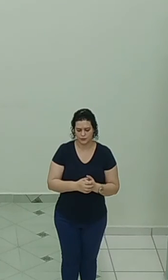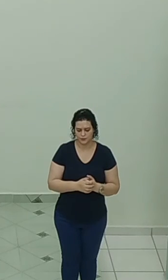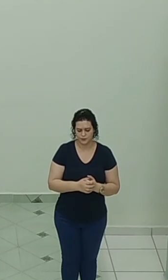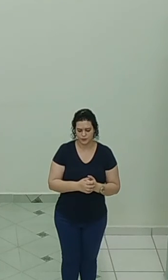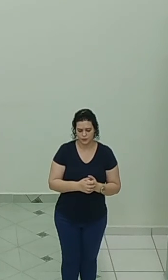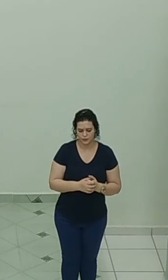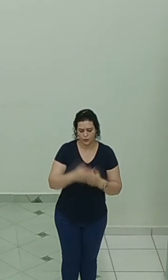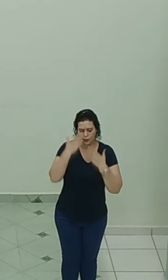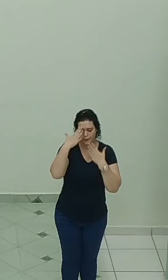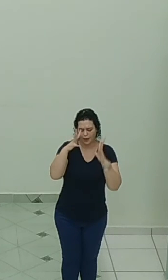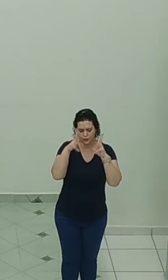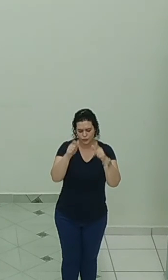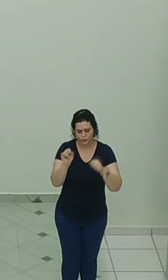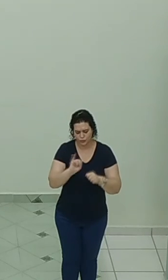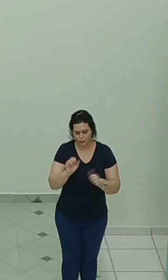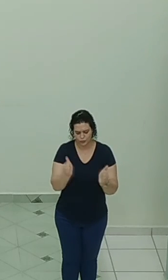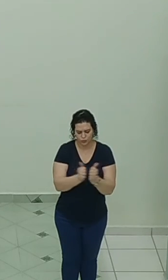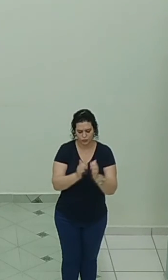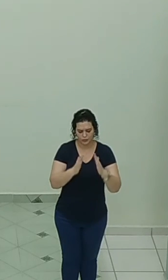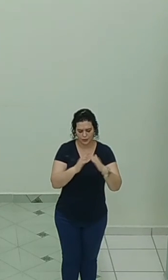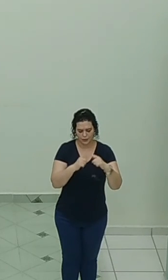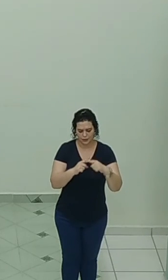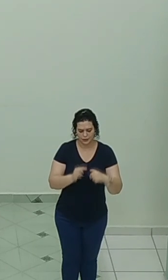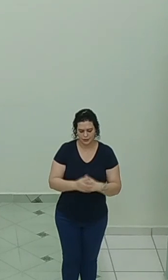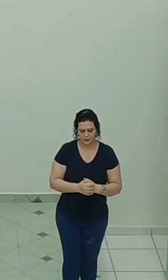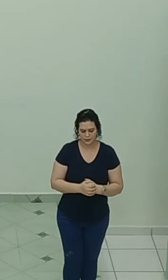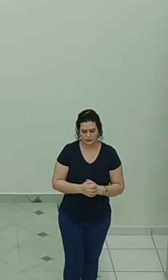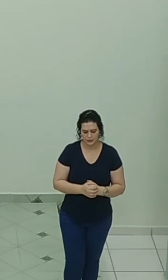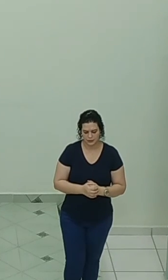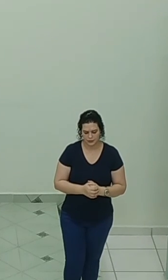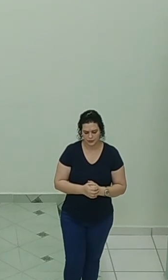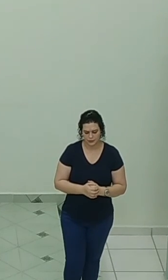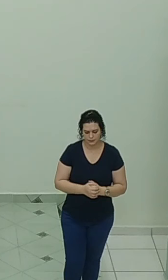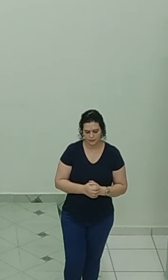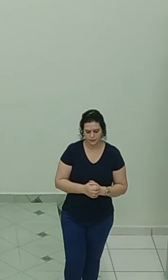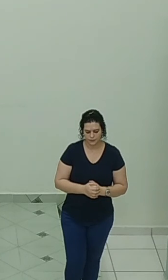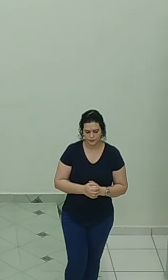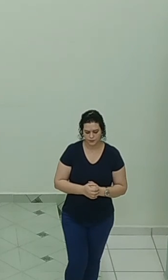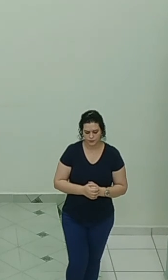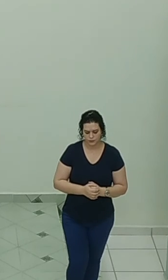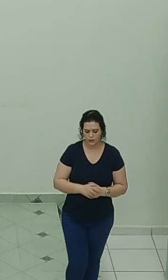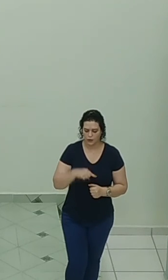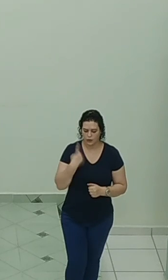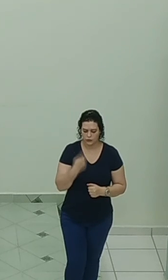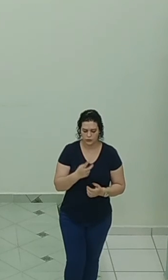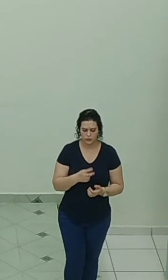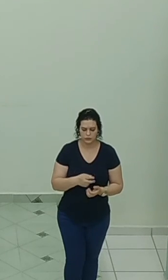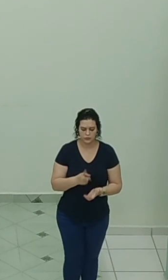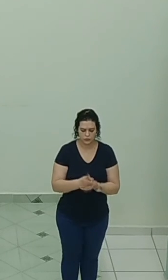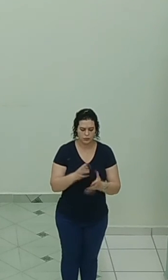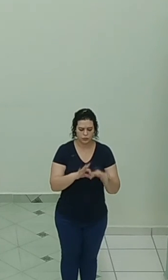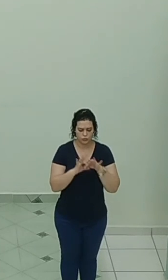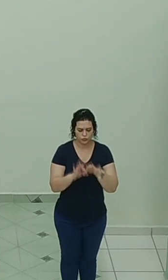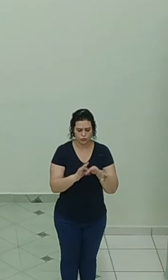de nossos irmãos aqui, a oportunidade de estarmos aqui congregando, louvando o seu santo e eterno